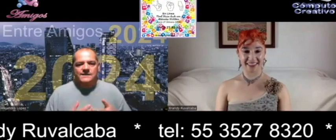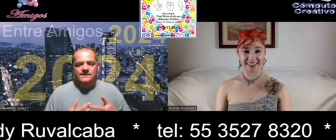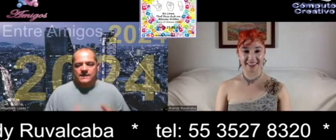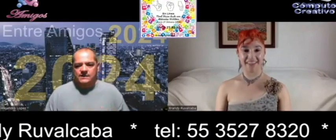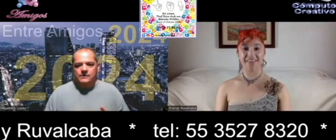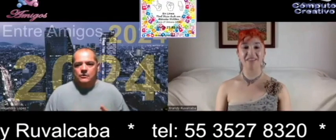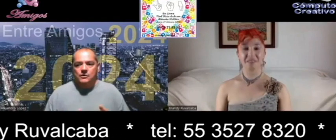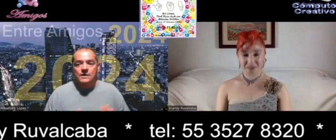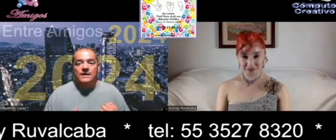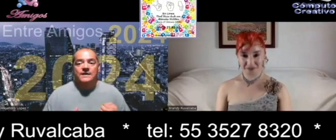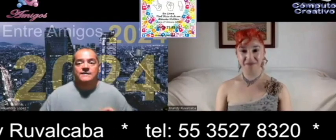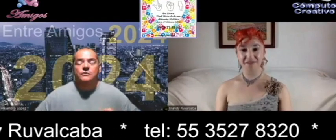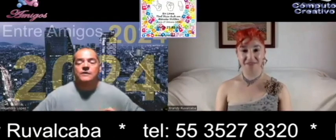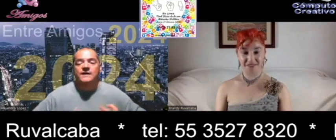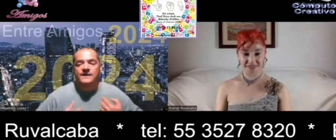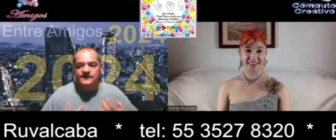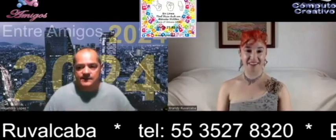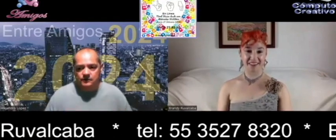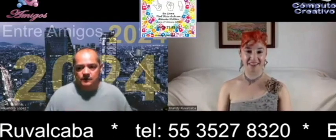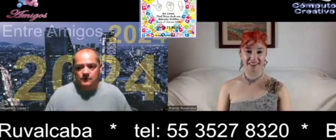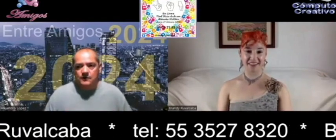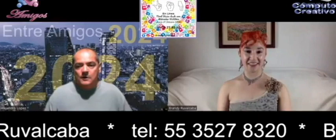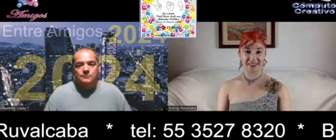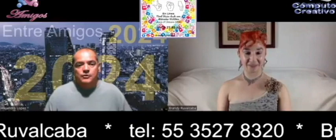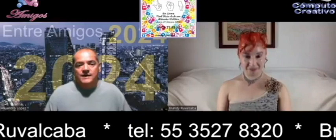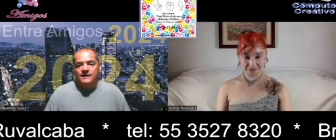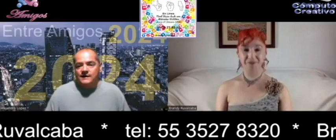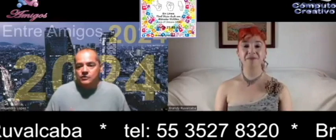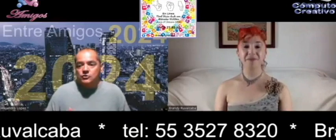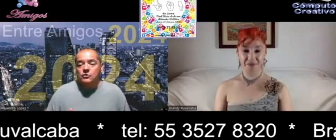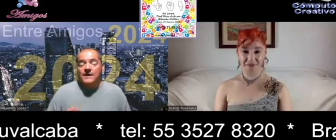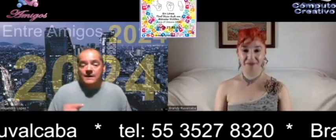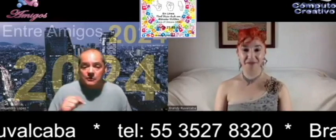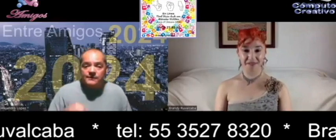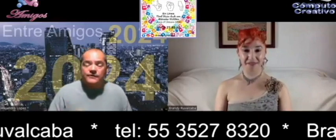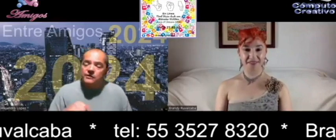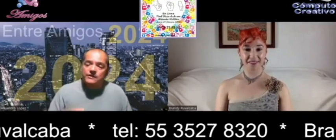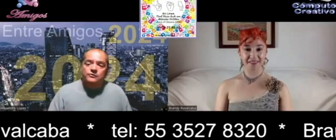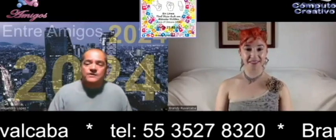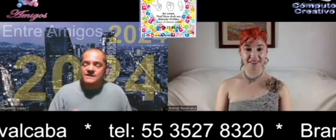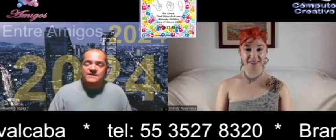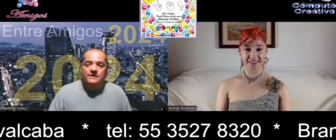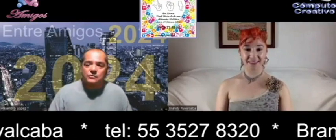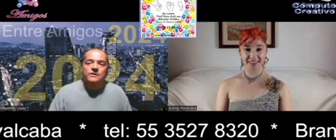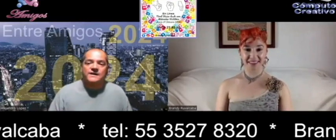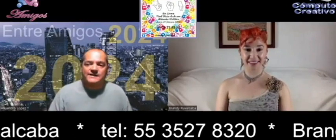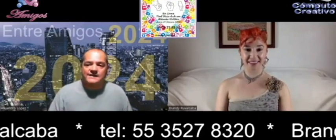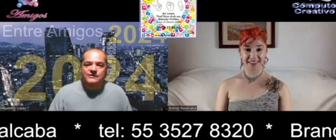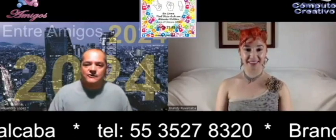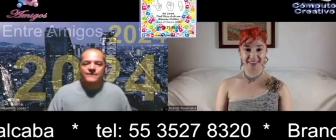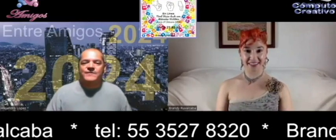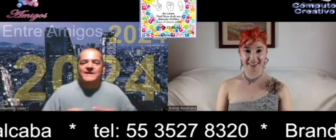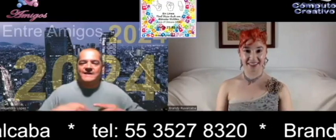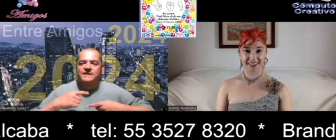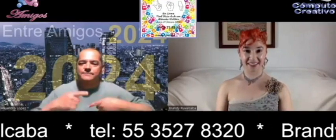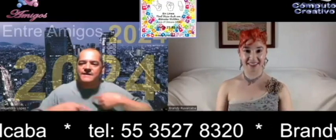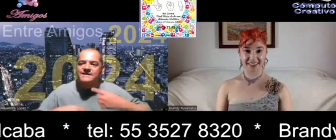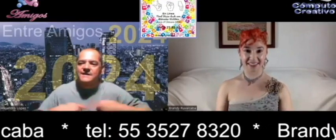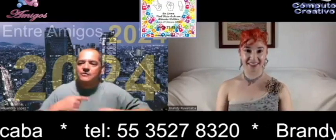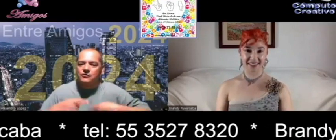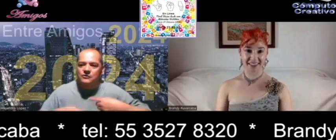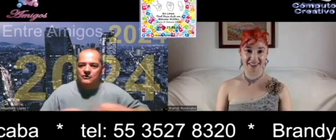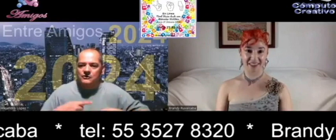de no estar estático, el de hacer un ejercicio. Porque de hecho, en el momento que tú estás haciendo un ejercicio,